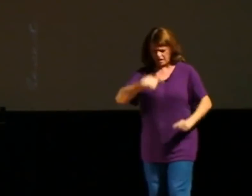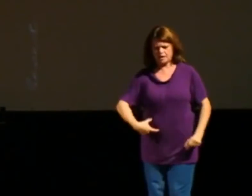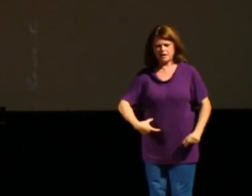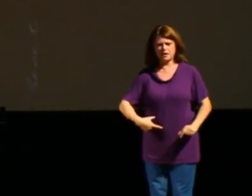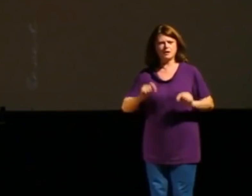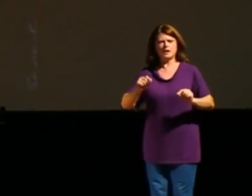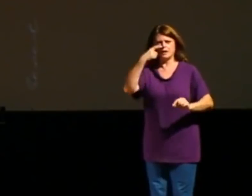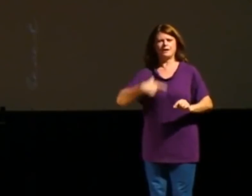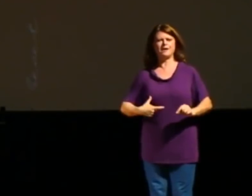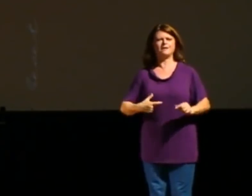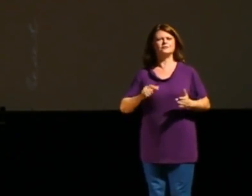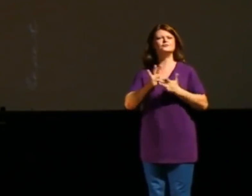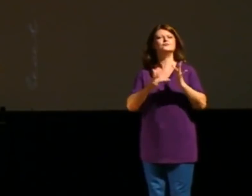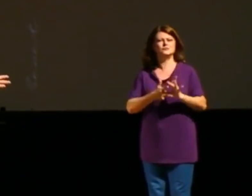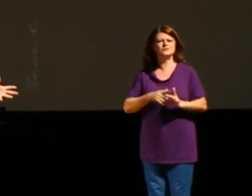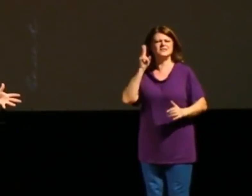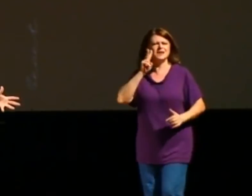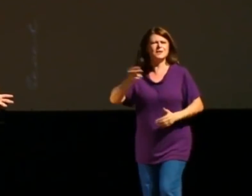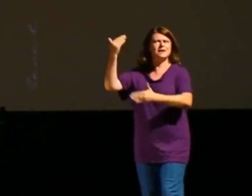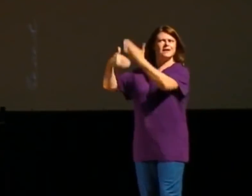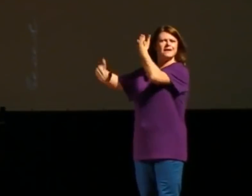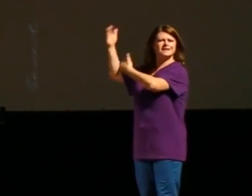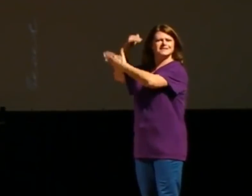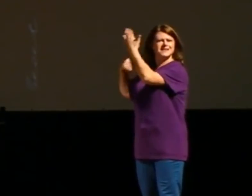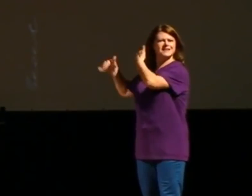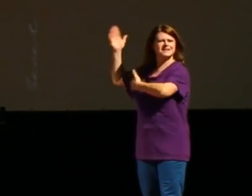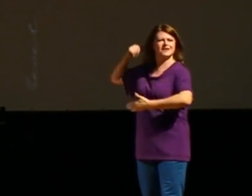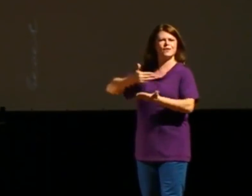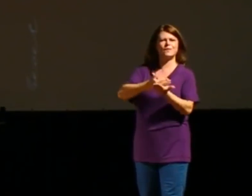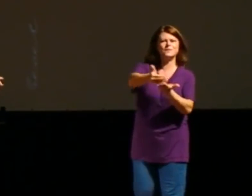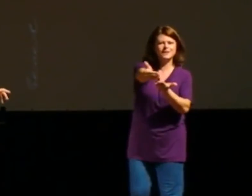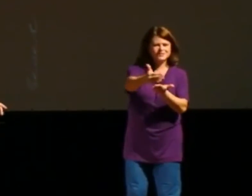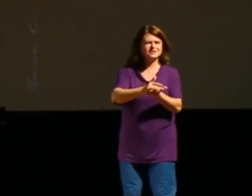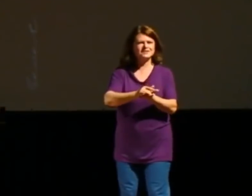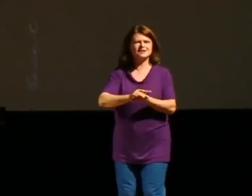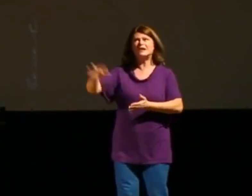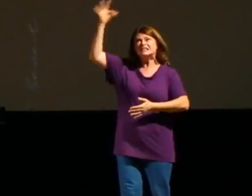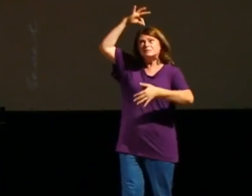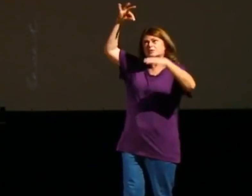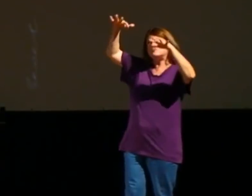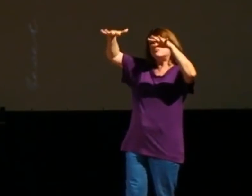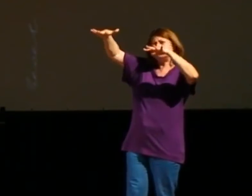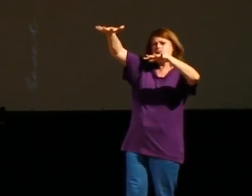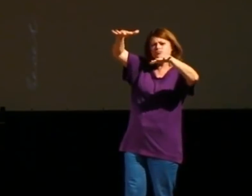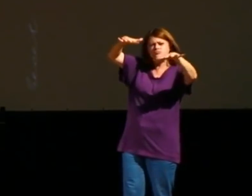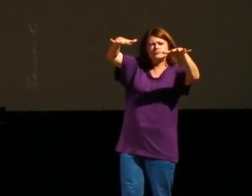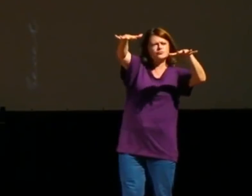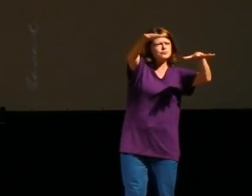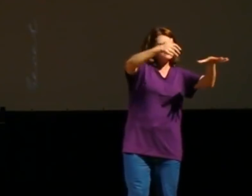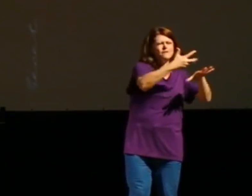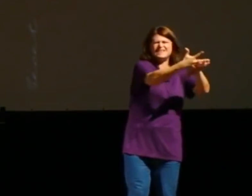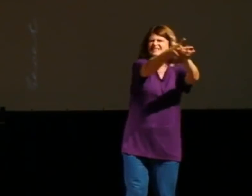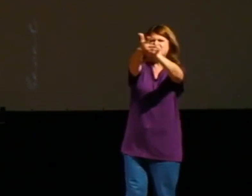princípio, quando Deus criou os céus e a terra, onde o Espírito Santo parava sobre a face das águas, eu sou aquele mesmo que pegou o homem do pó,